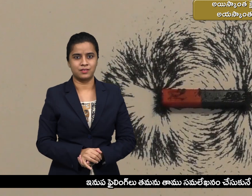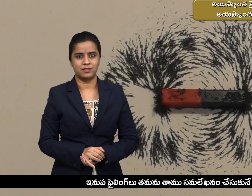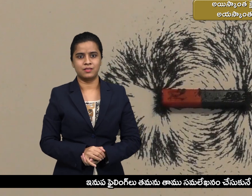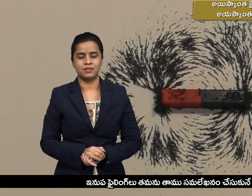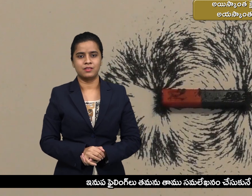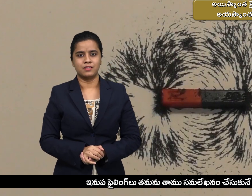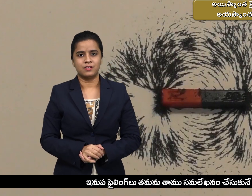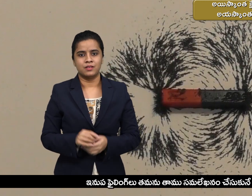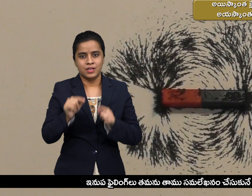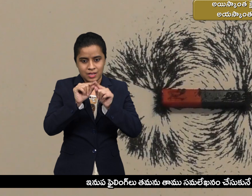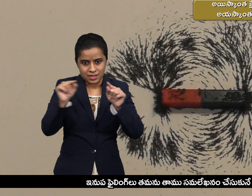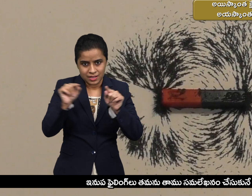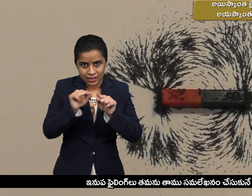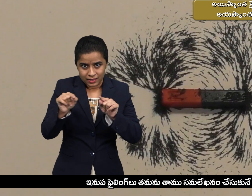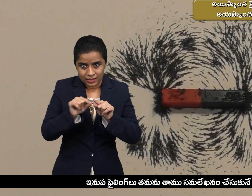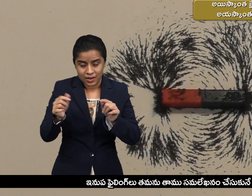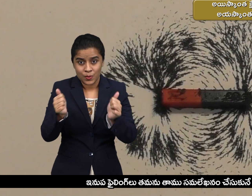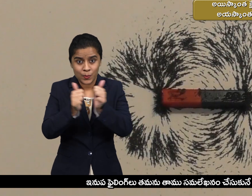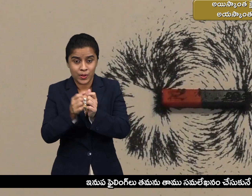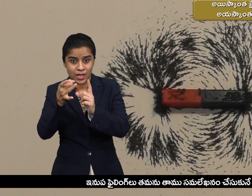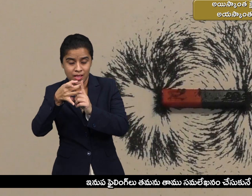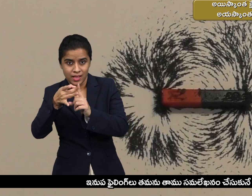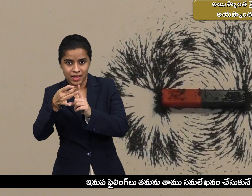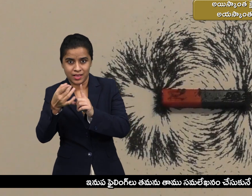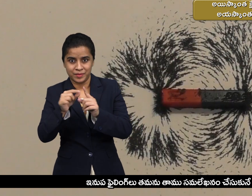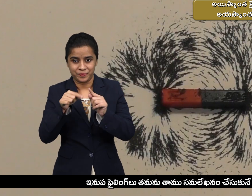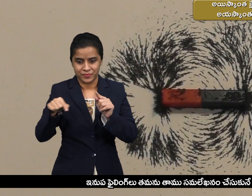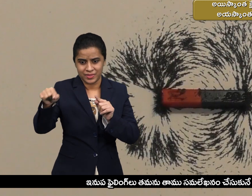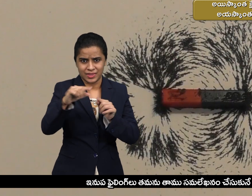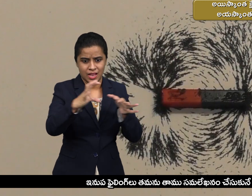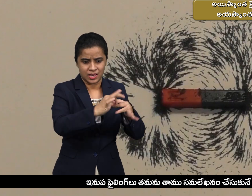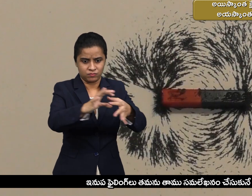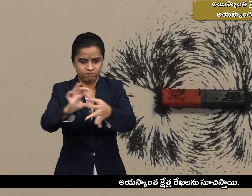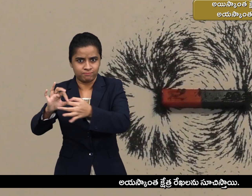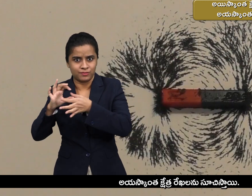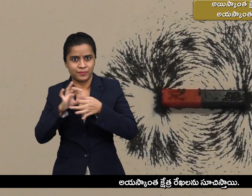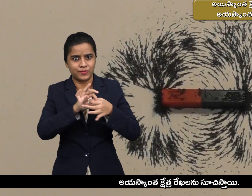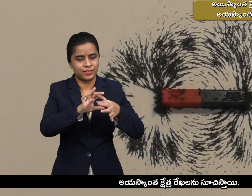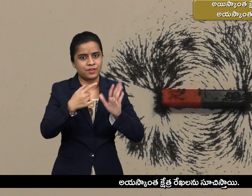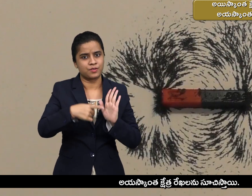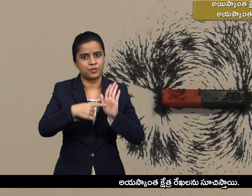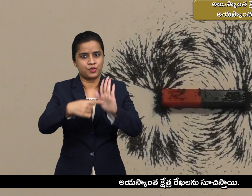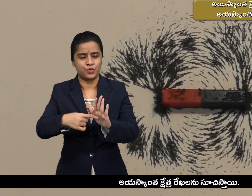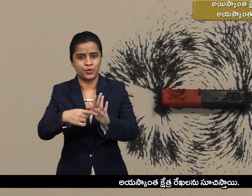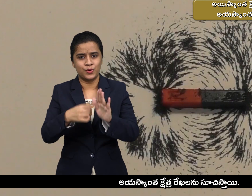ఇనుప ఫైలింగ్లు తమను తాము సమలేఖనం చేసుకునే రేఖలు అయస్కాంత క్షేత్ర రేఖలను